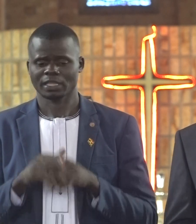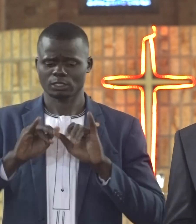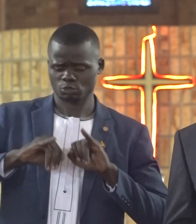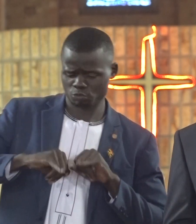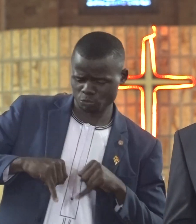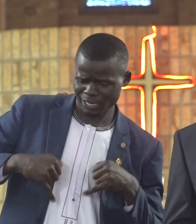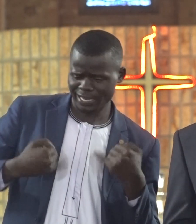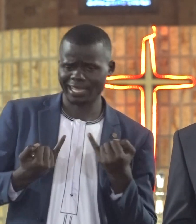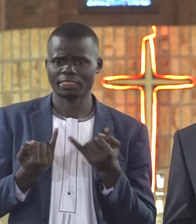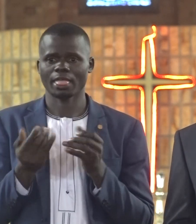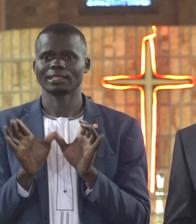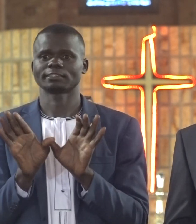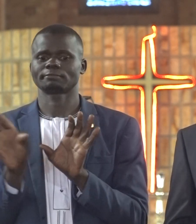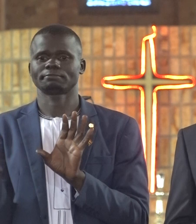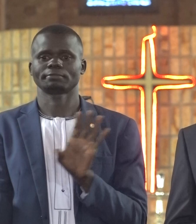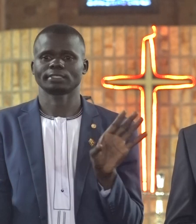Ogezaako okutemaatema mu Buganda